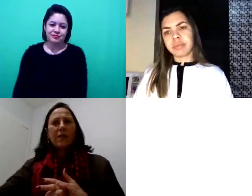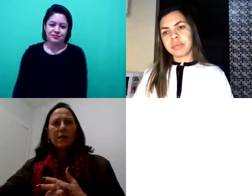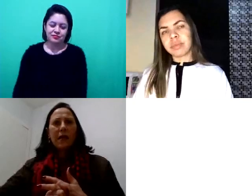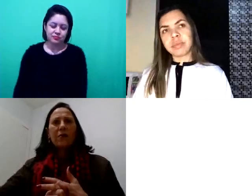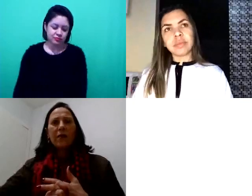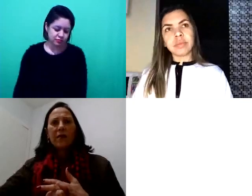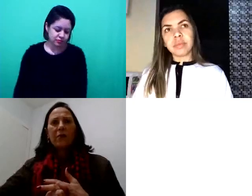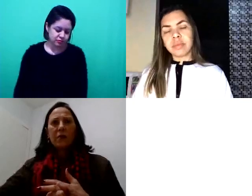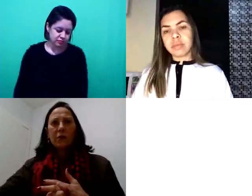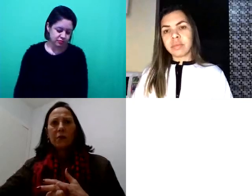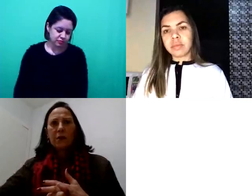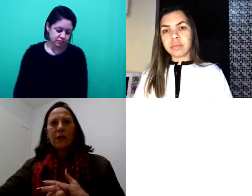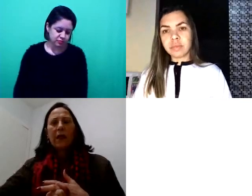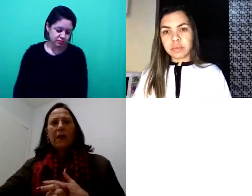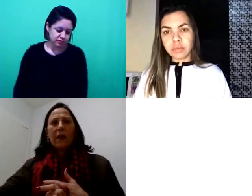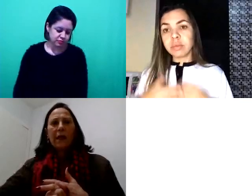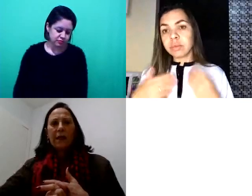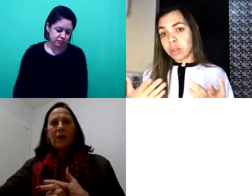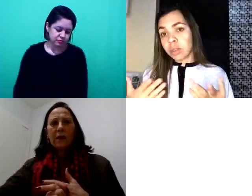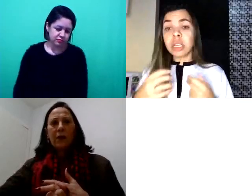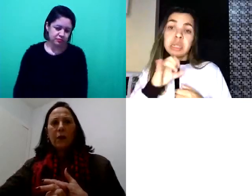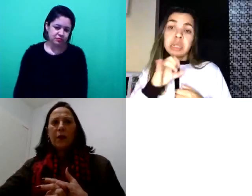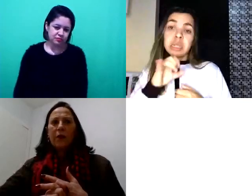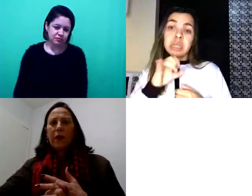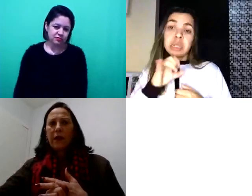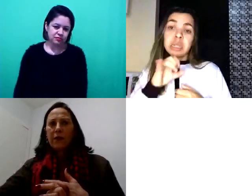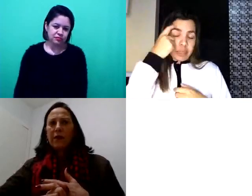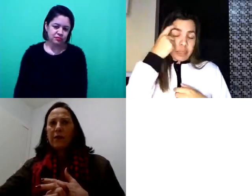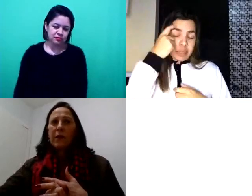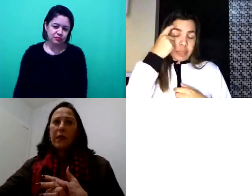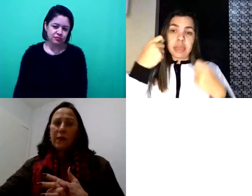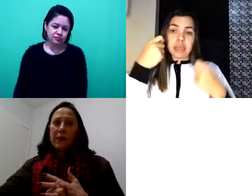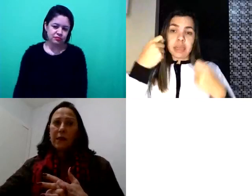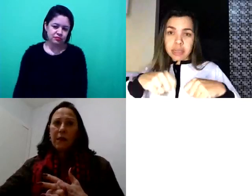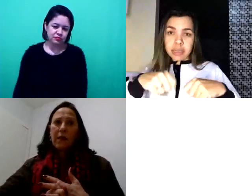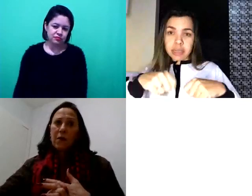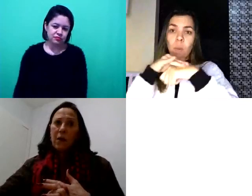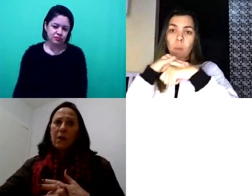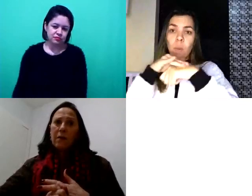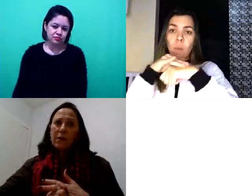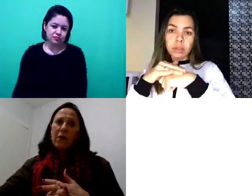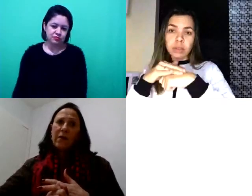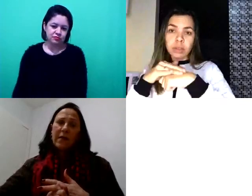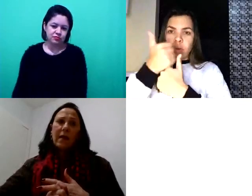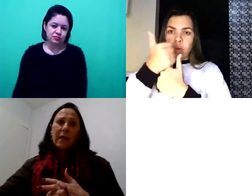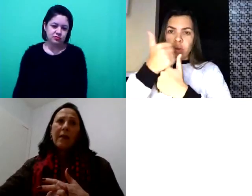acha necessário, conversa com o teu tutor e ele entra em contato comigo e aí a gente vê o trâmite. Só digo a você que